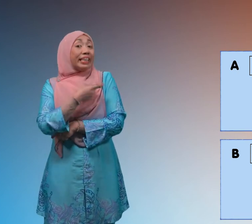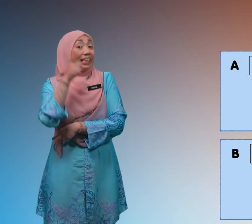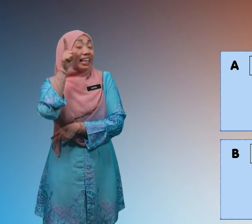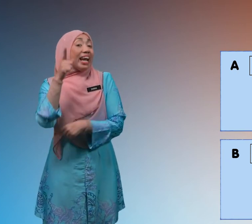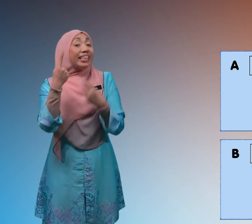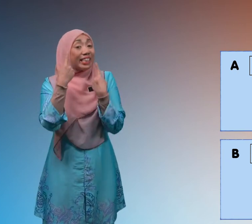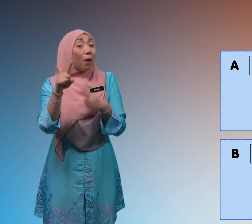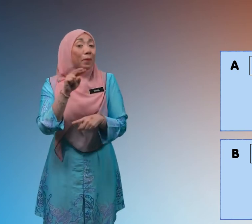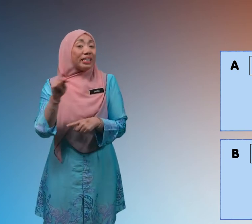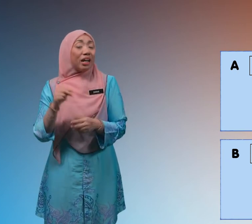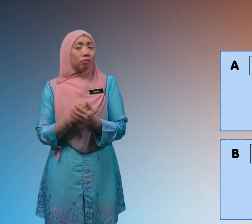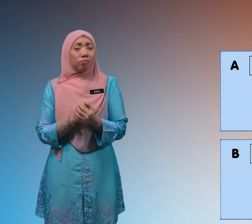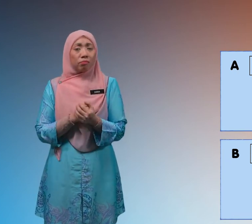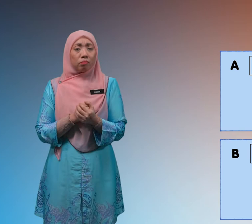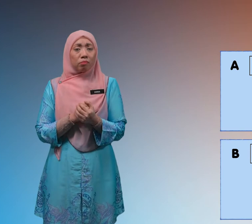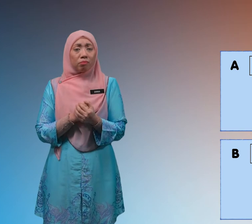Kita lihat jawapannya.